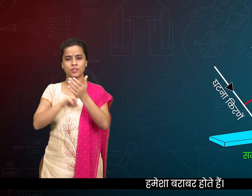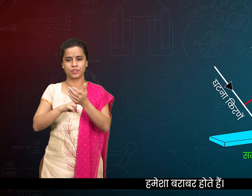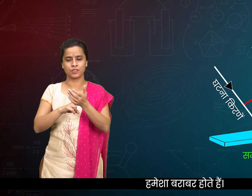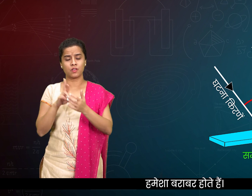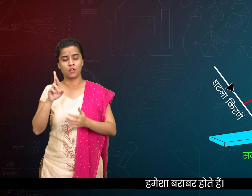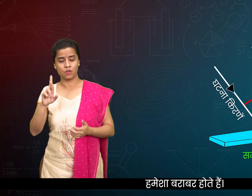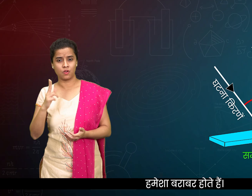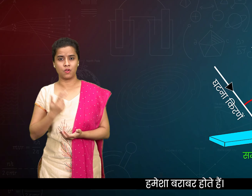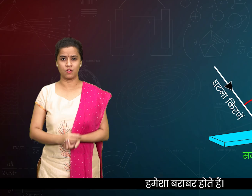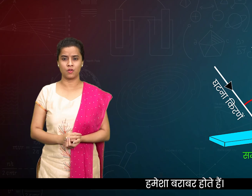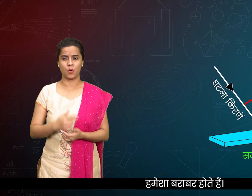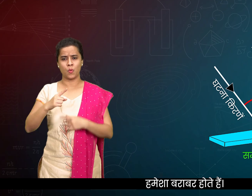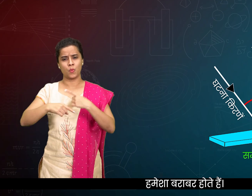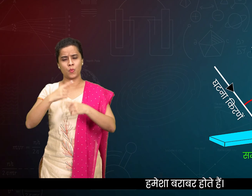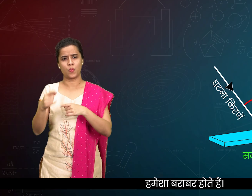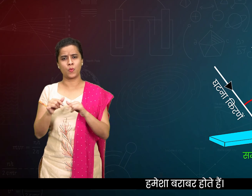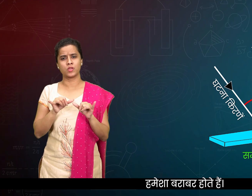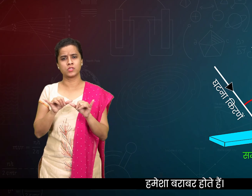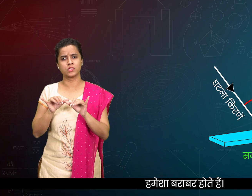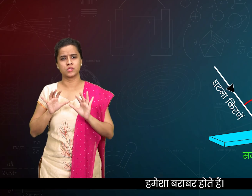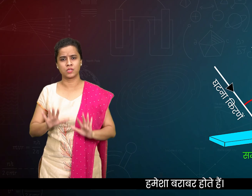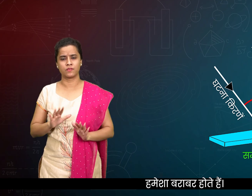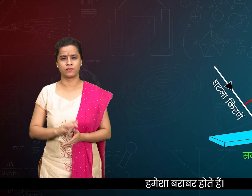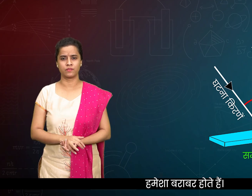हमेशा बराबर होते हैं।